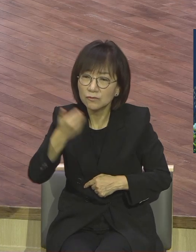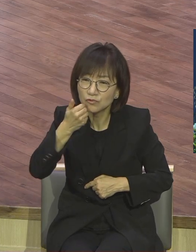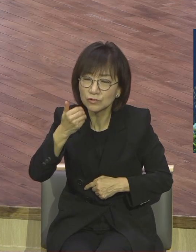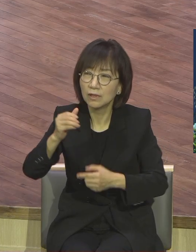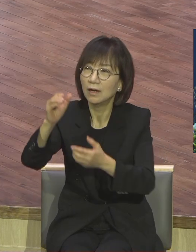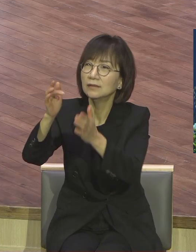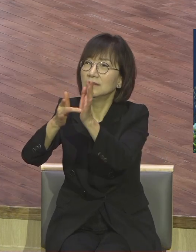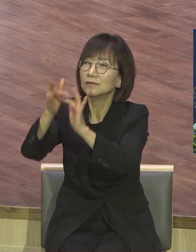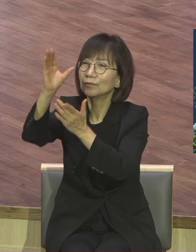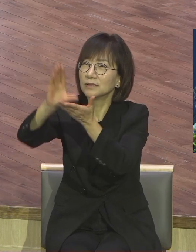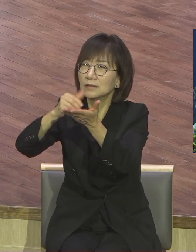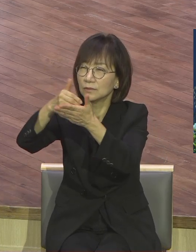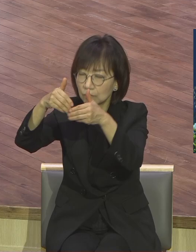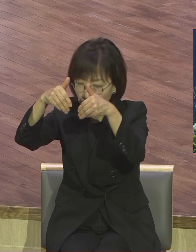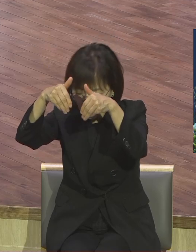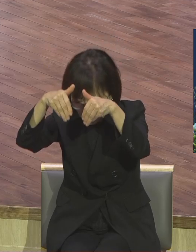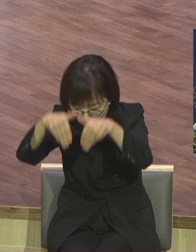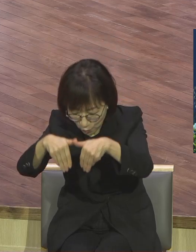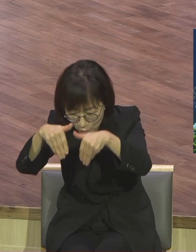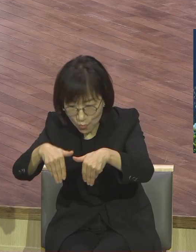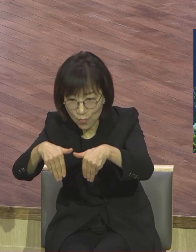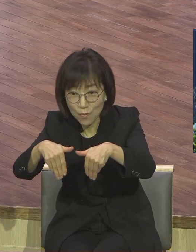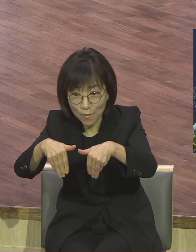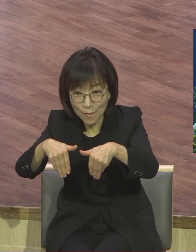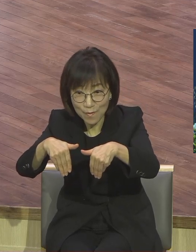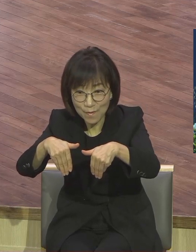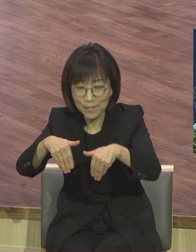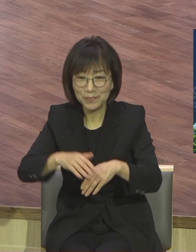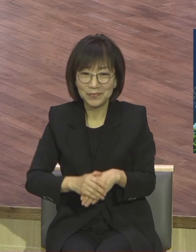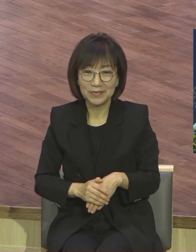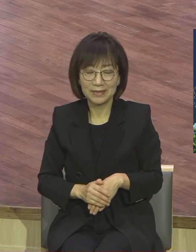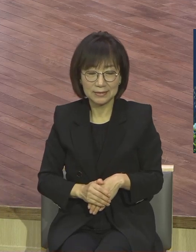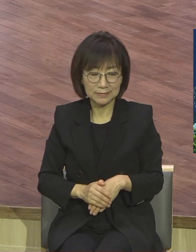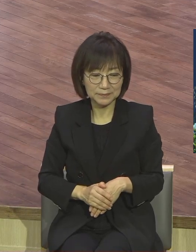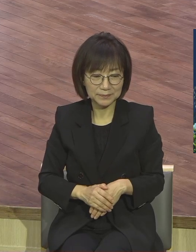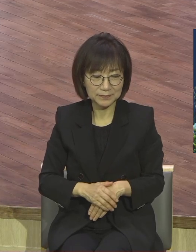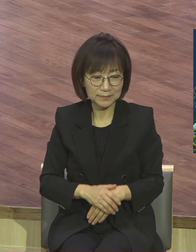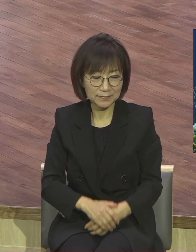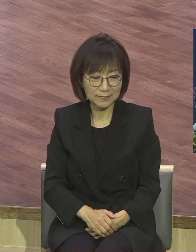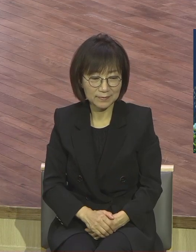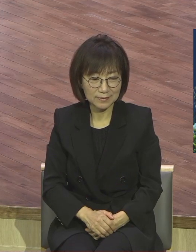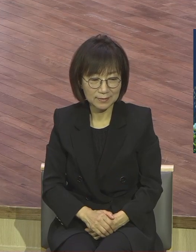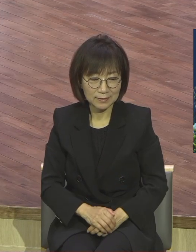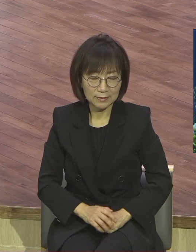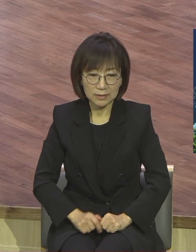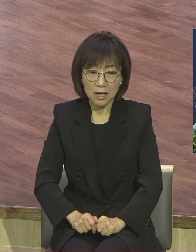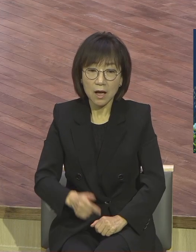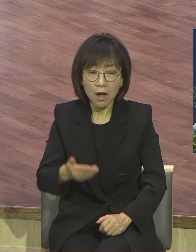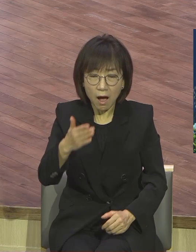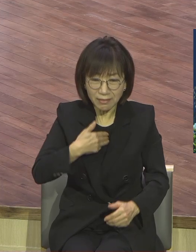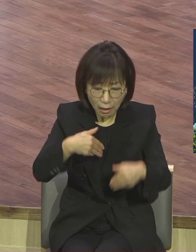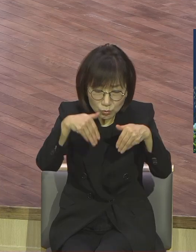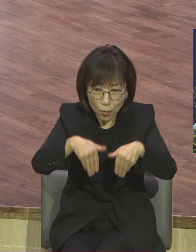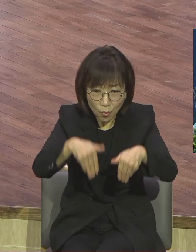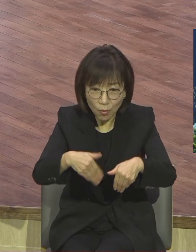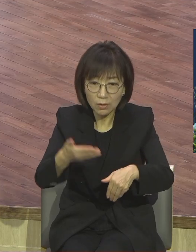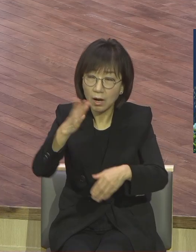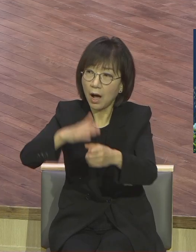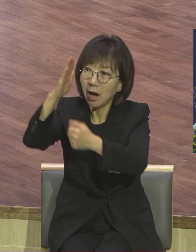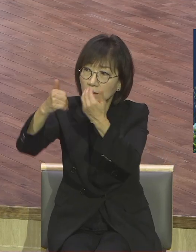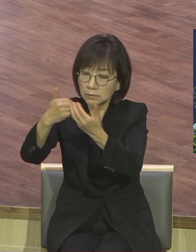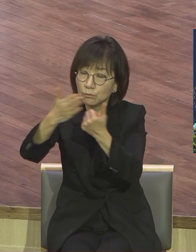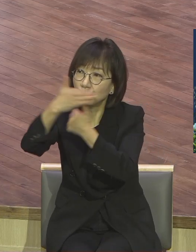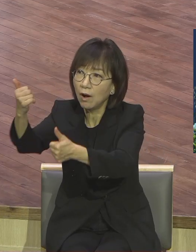종이라는 사실을 언급한 후에 복음 전도자인 사도로 내가